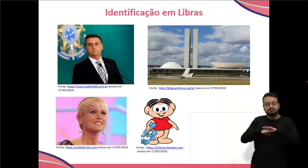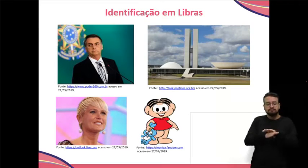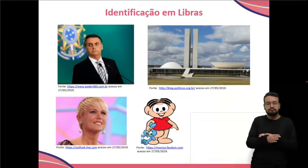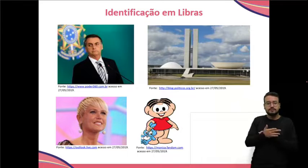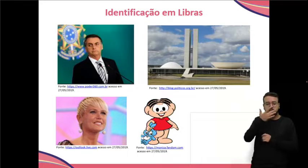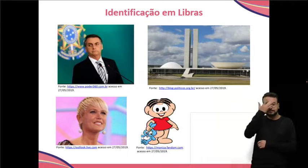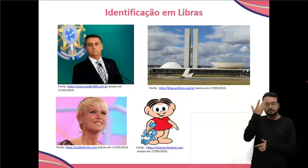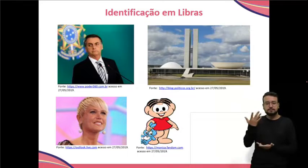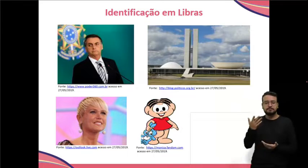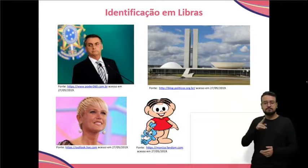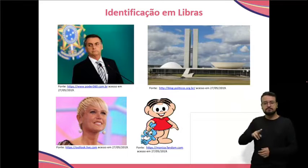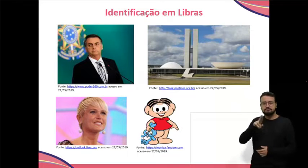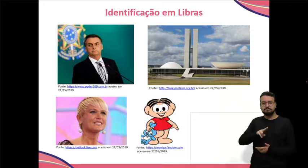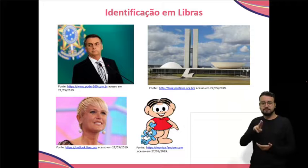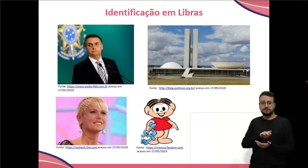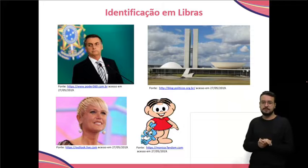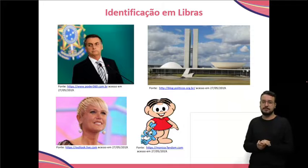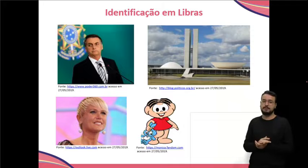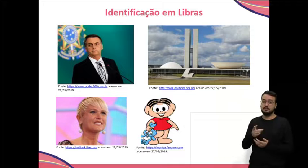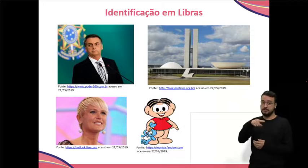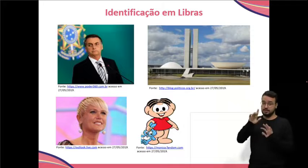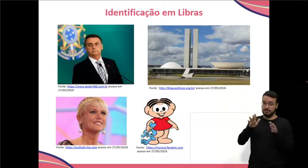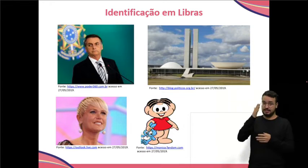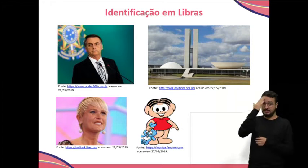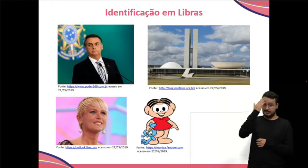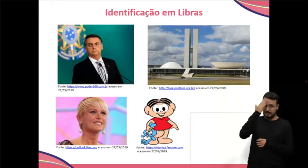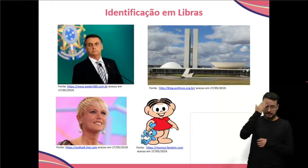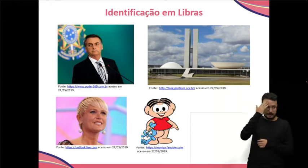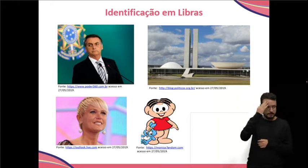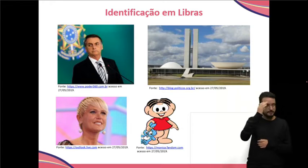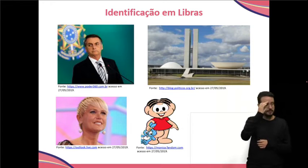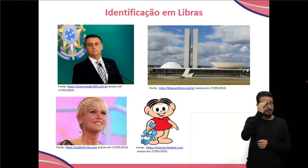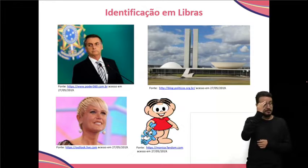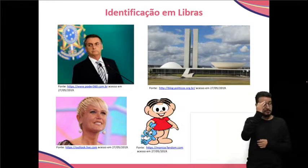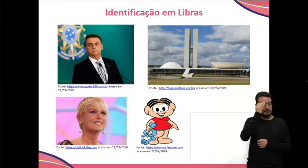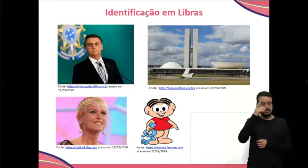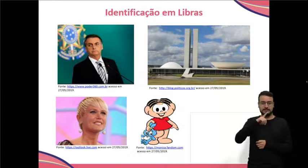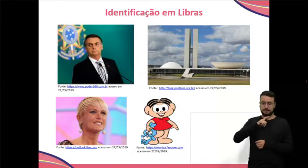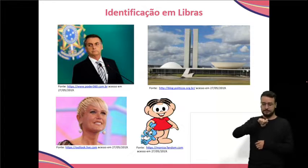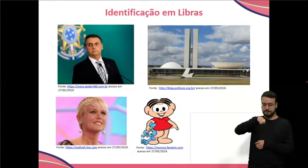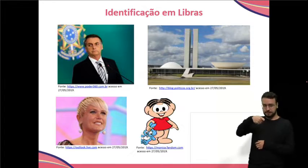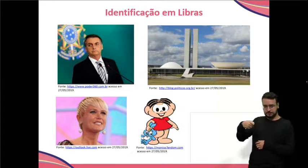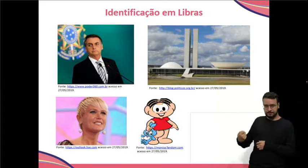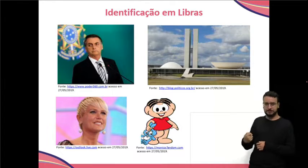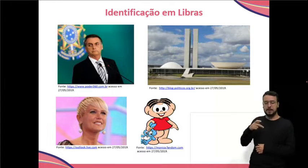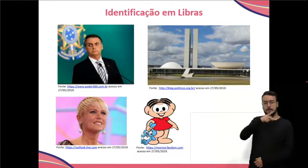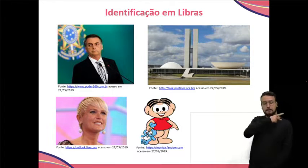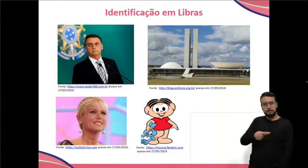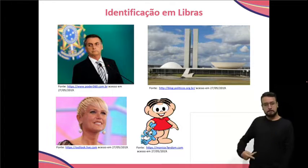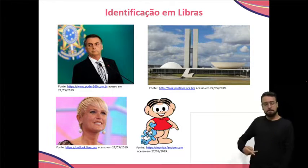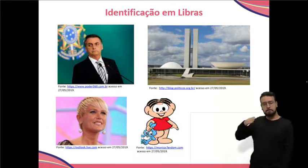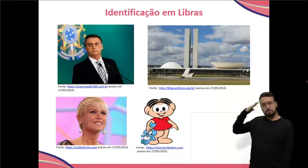aí, que vocês agora já sabem, né, porque tiveram na primeira aula, o nosso presidente, o Bolsonaro, o sinal